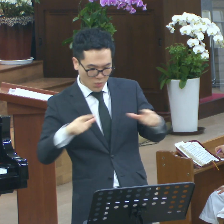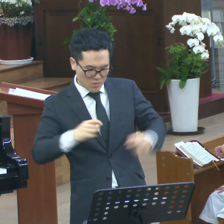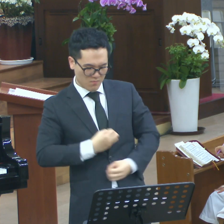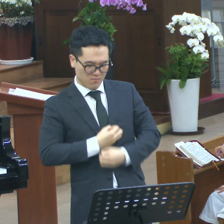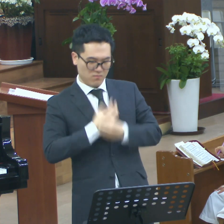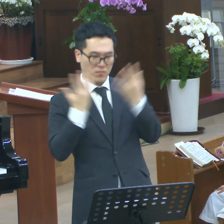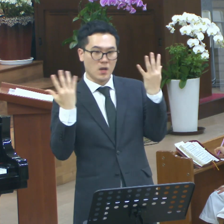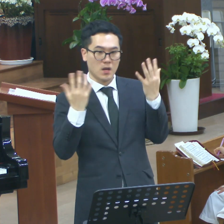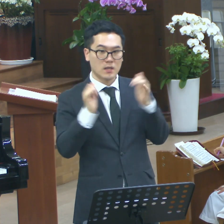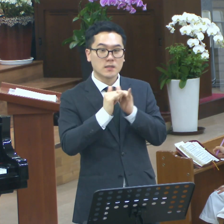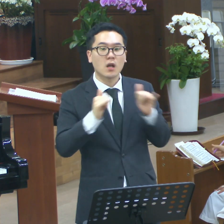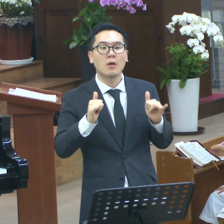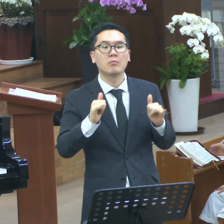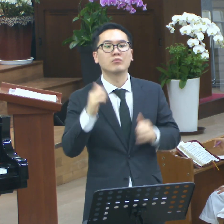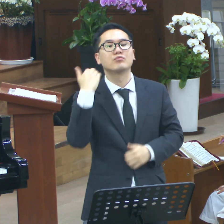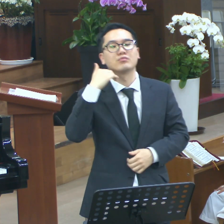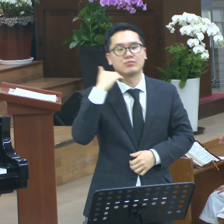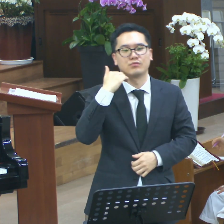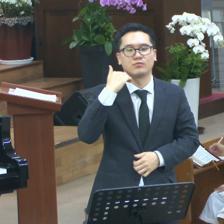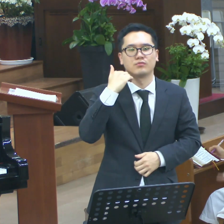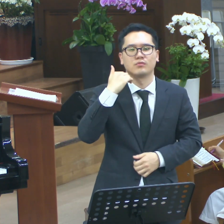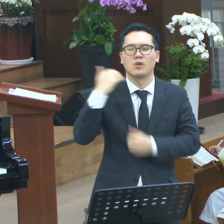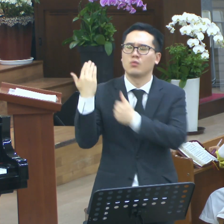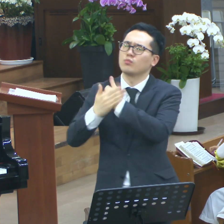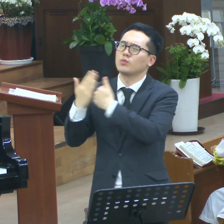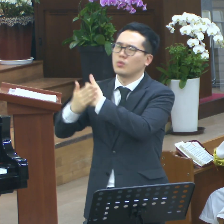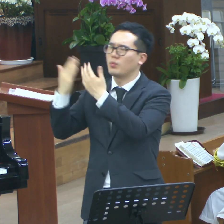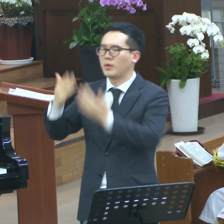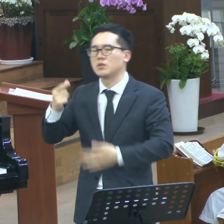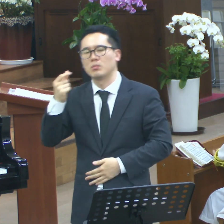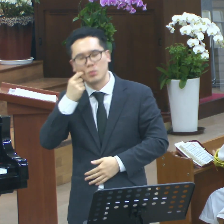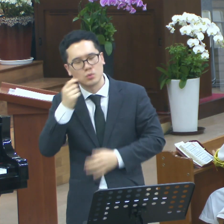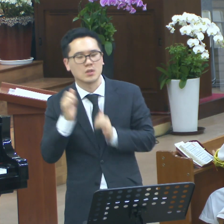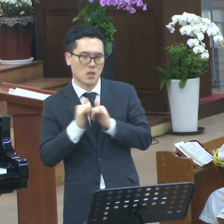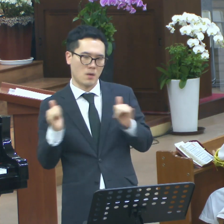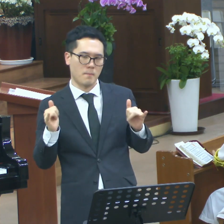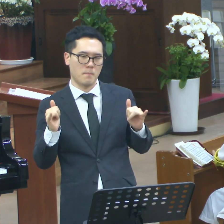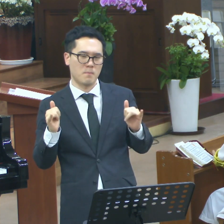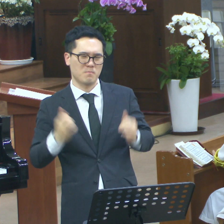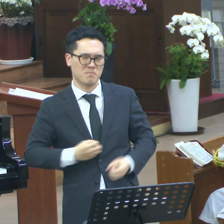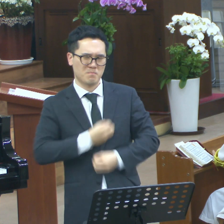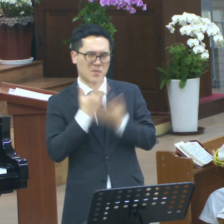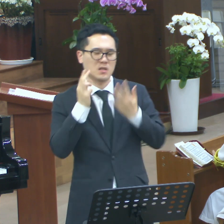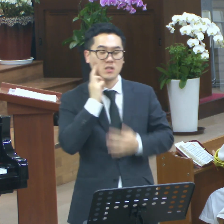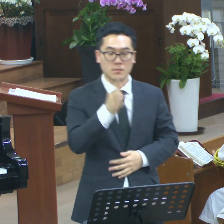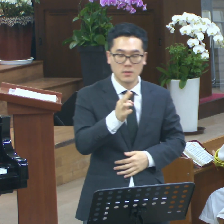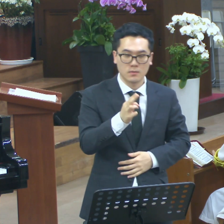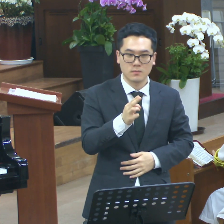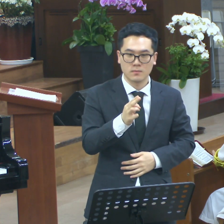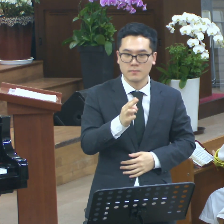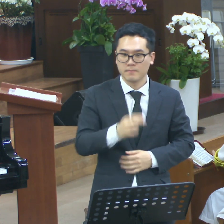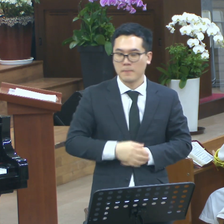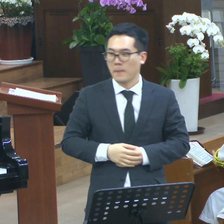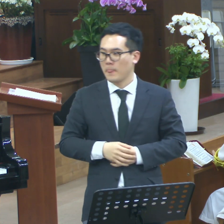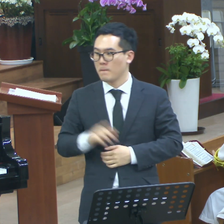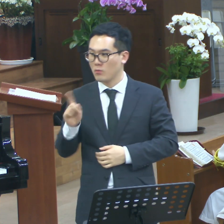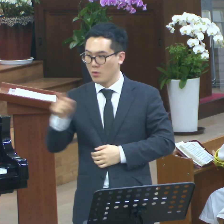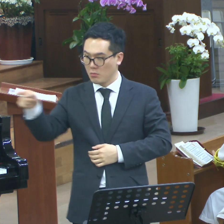괜히 애들한테 화를 내고 그러죠. 그런데 이 시인은 웬일인지 하나님께서 주신 소망과 위로를 많이 받았는데